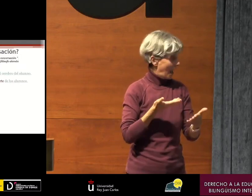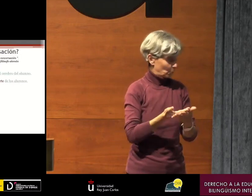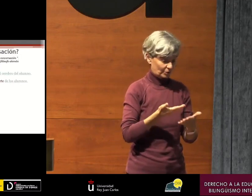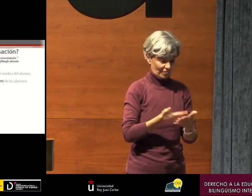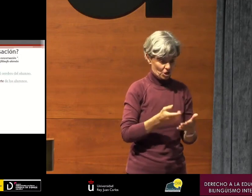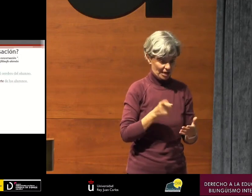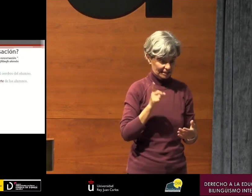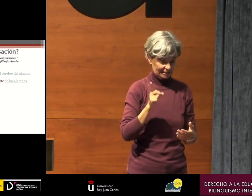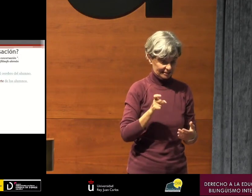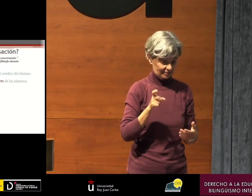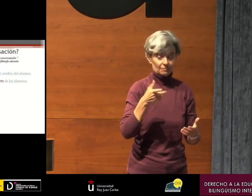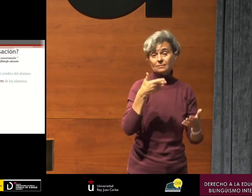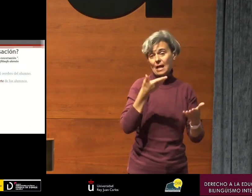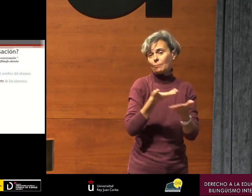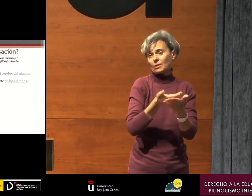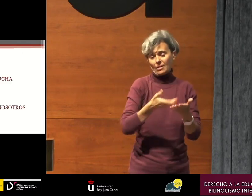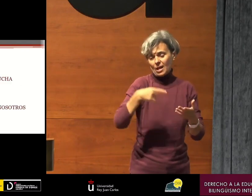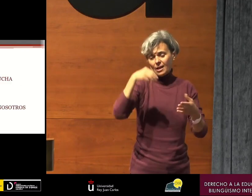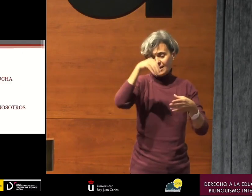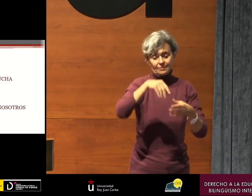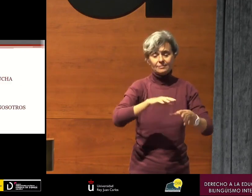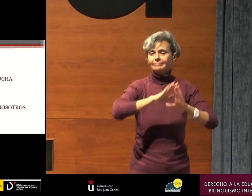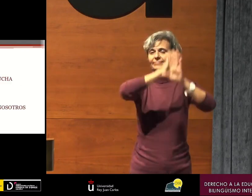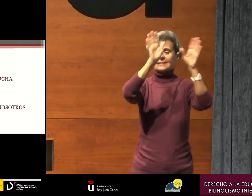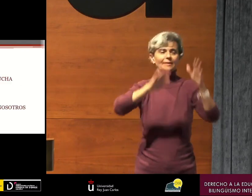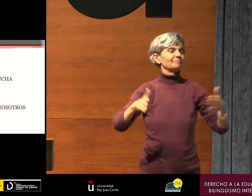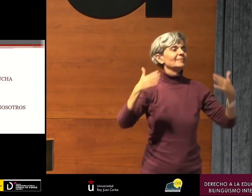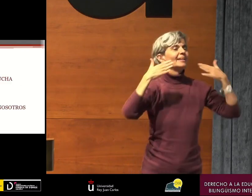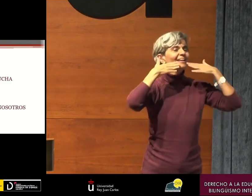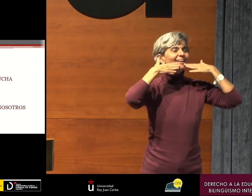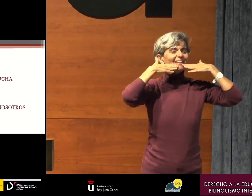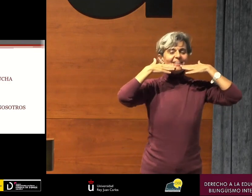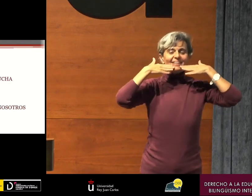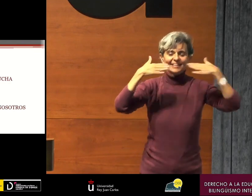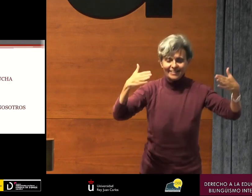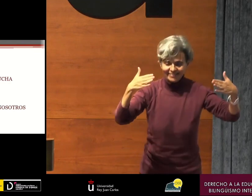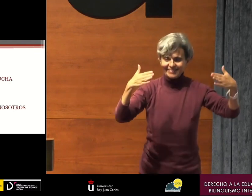¿Me vas al final en otras aportaciones?